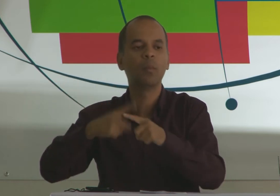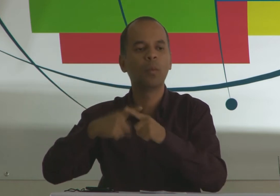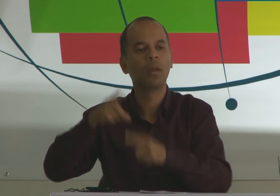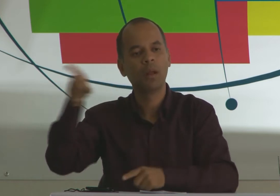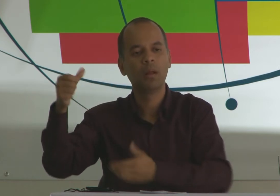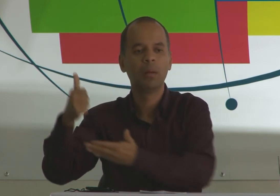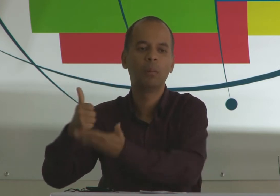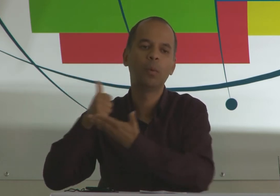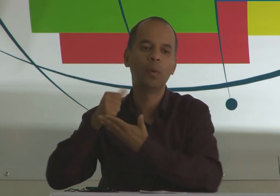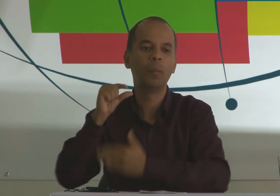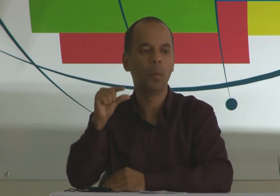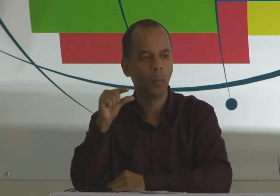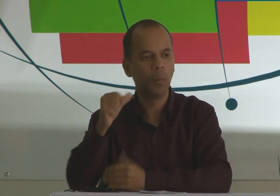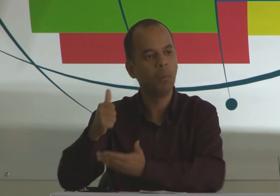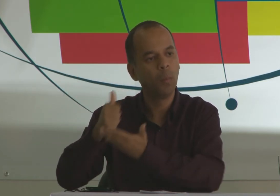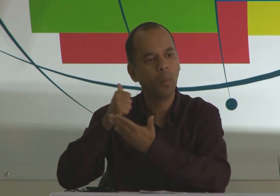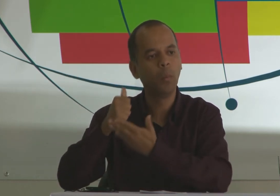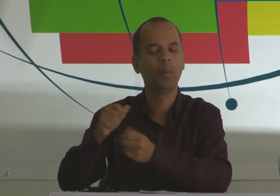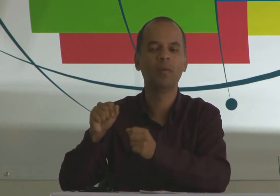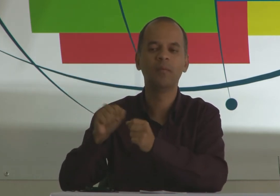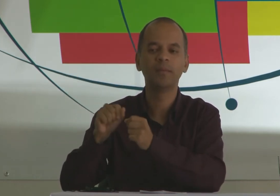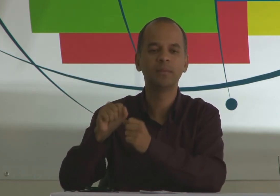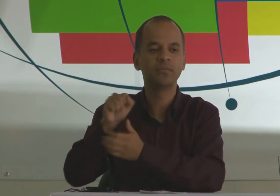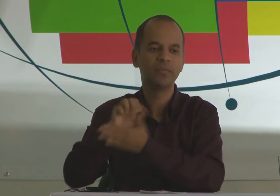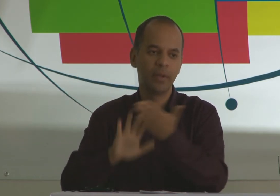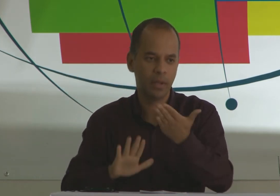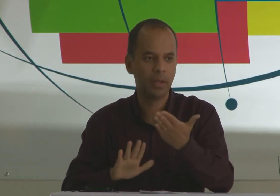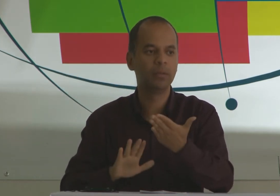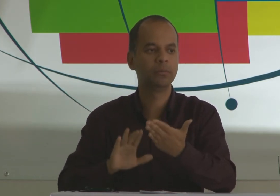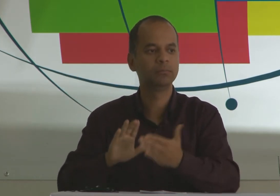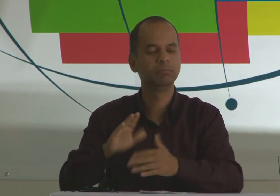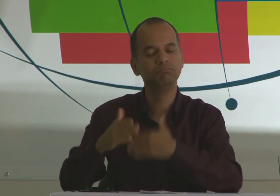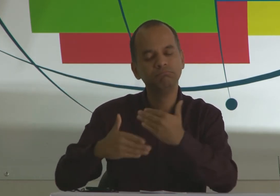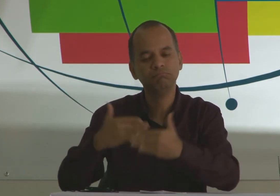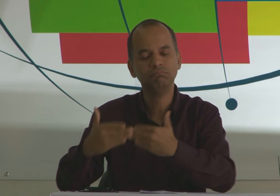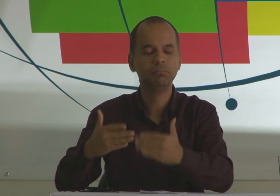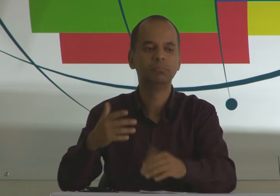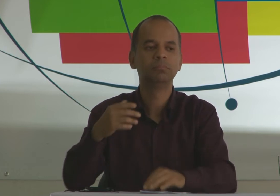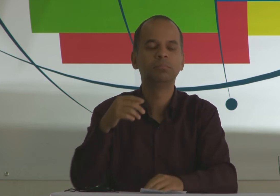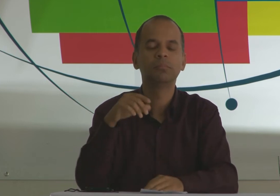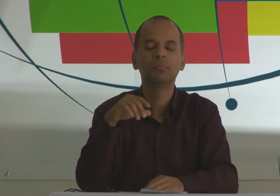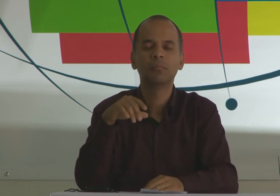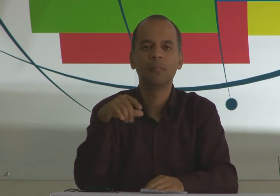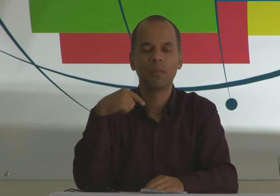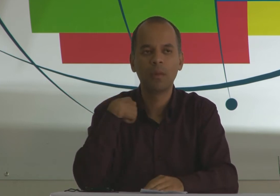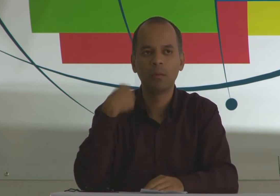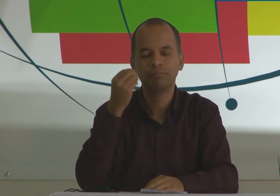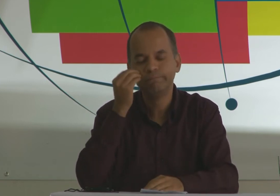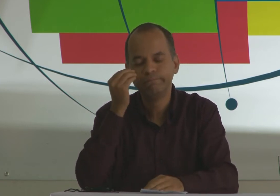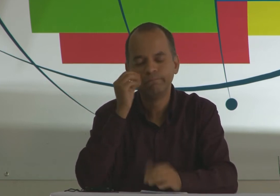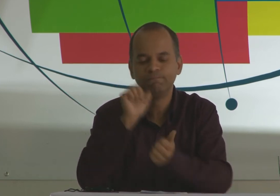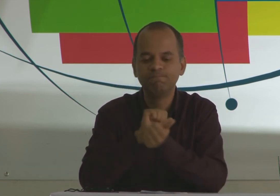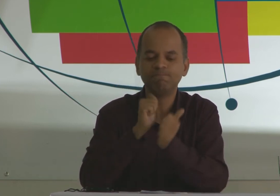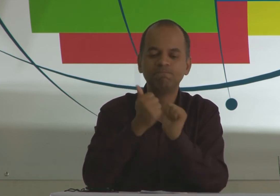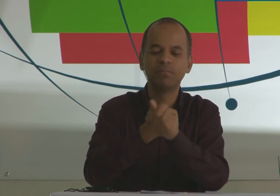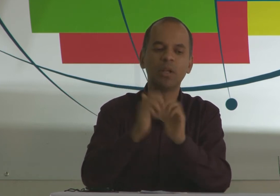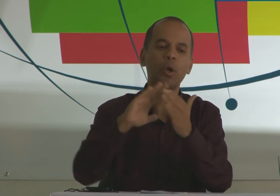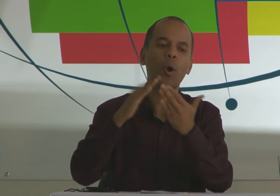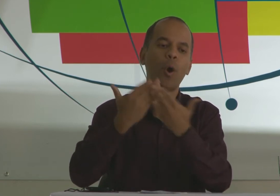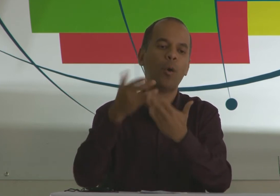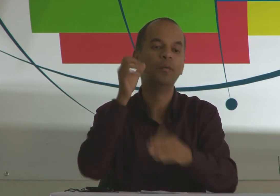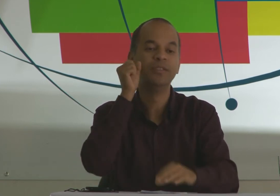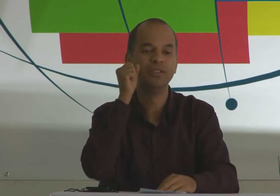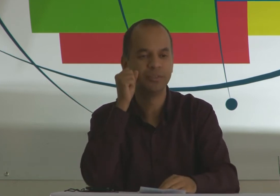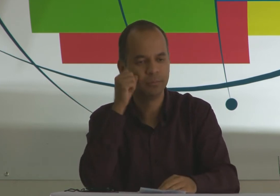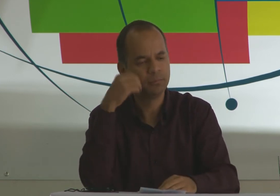para a escola auditiva, porque lá eu tinha um pouco mais de apoio. Lá eu tinha essas questões de atividades adaptadas, eu tinha